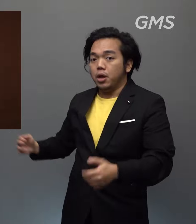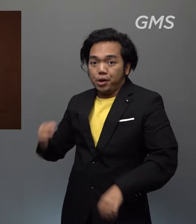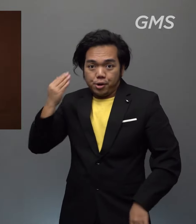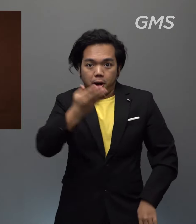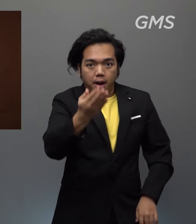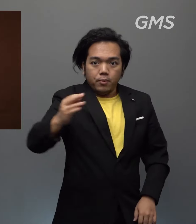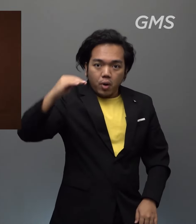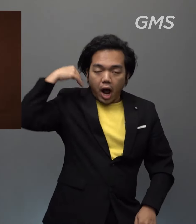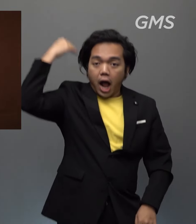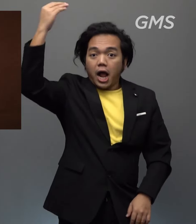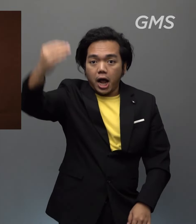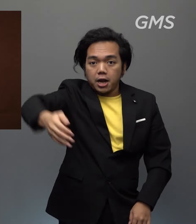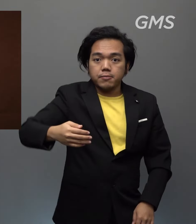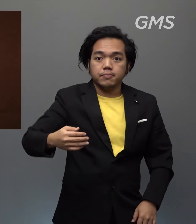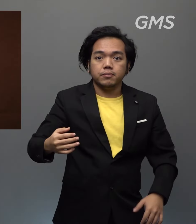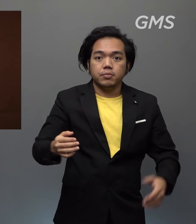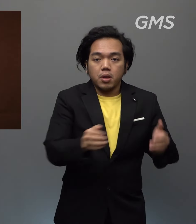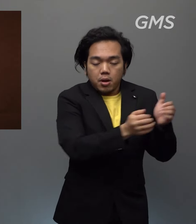keluarkan bangsa Israel.